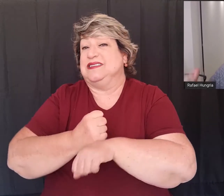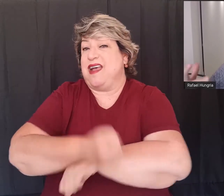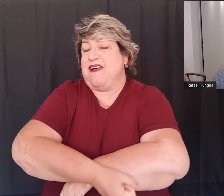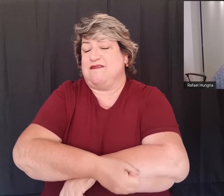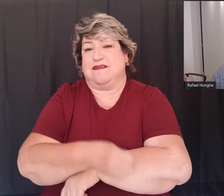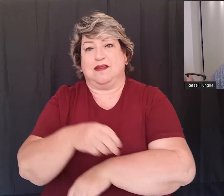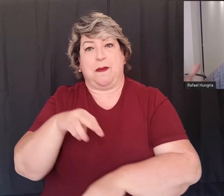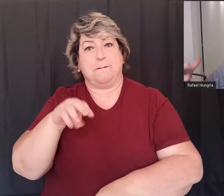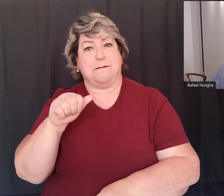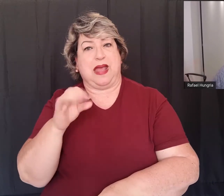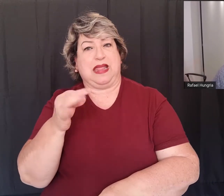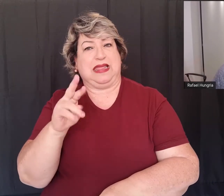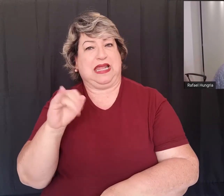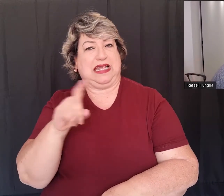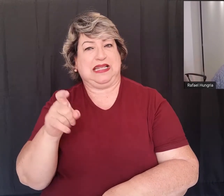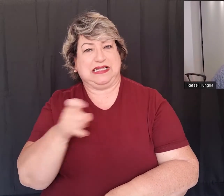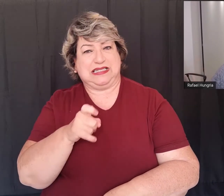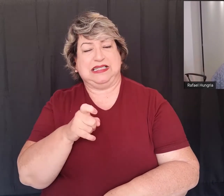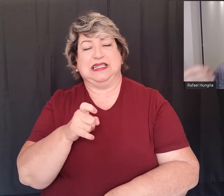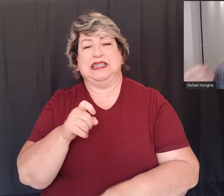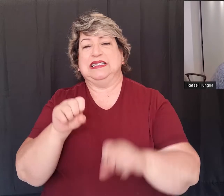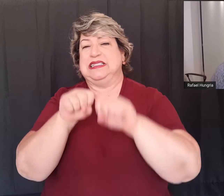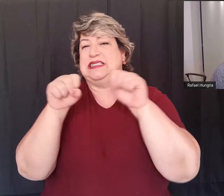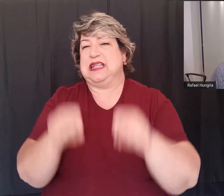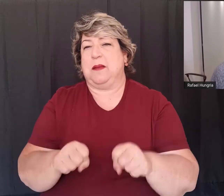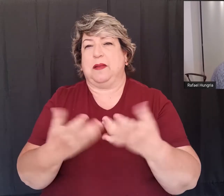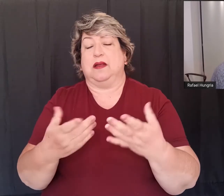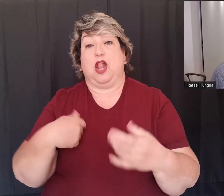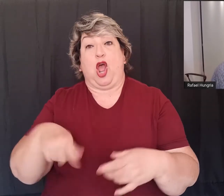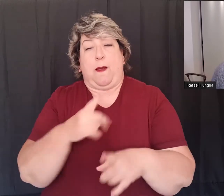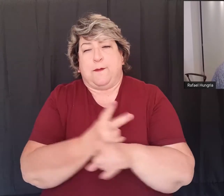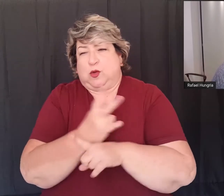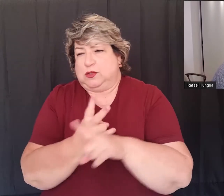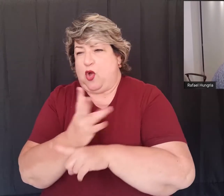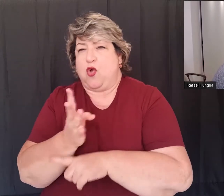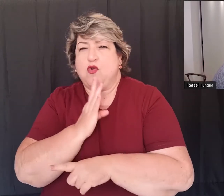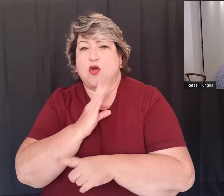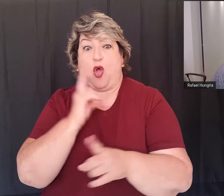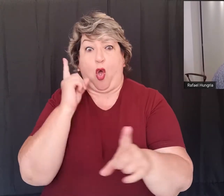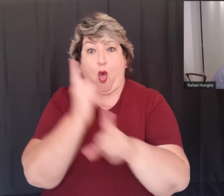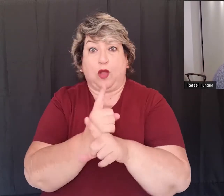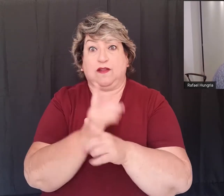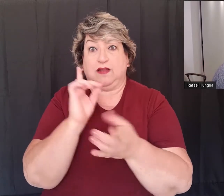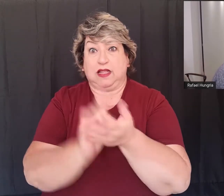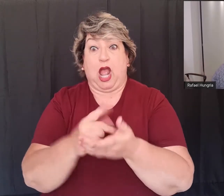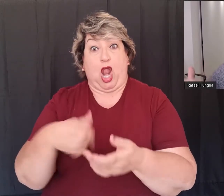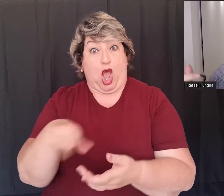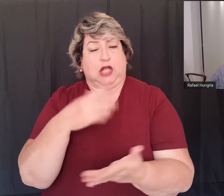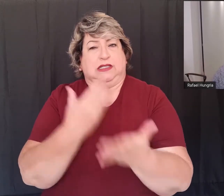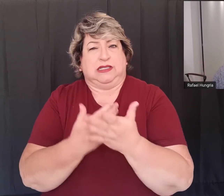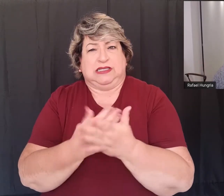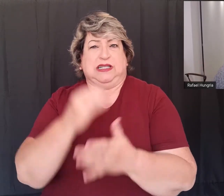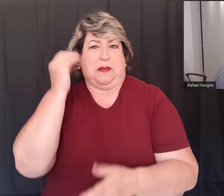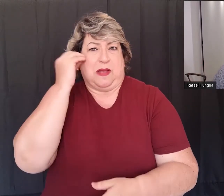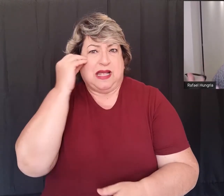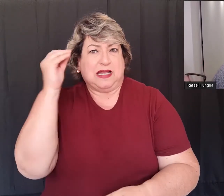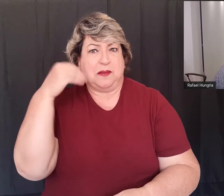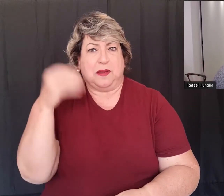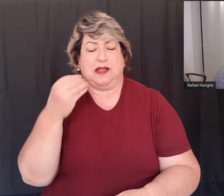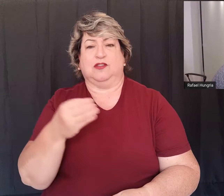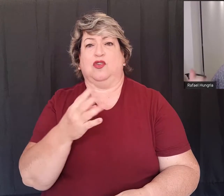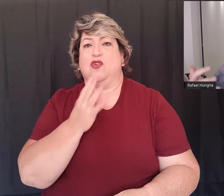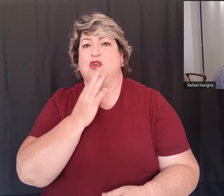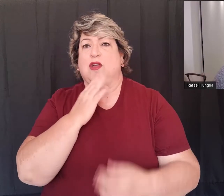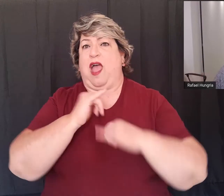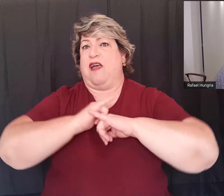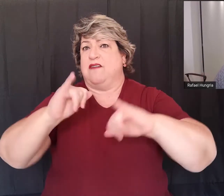mesmo, escravos desse sistema. Por isso que a busca do conhecimento, quando você encontra a verdade, nós estamos fazendo isso através de